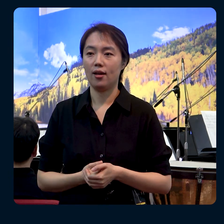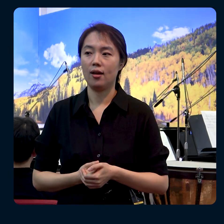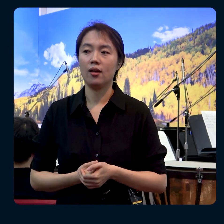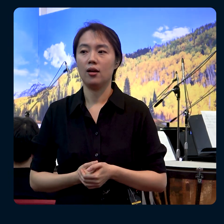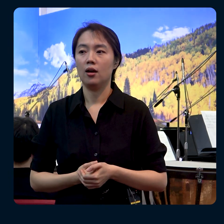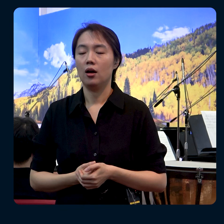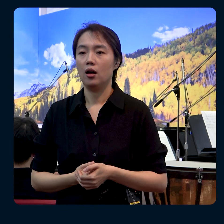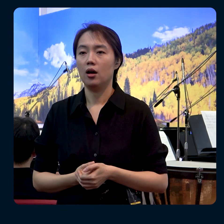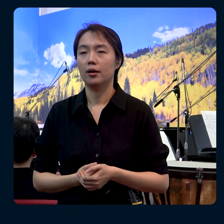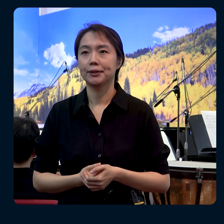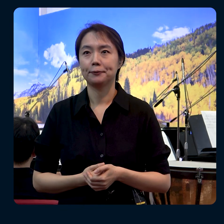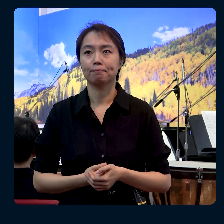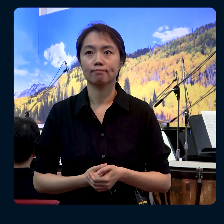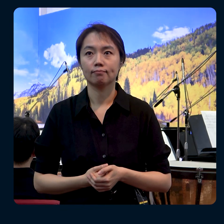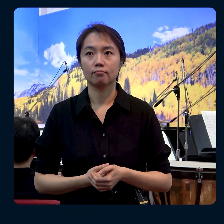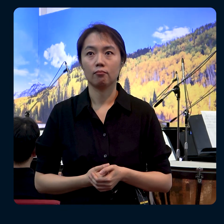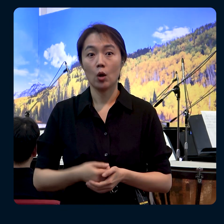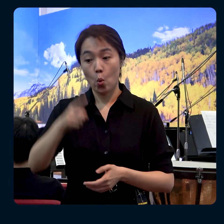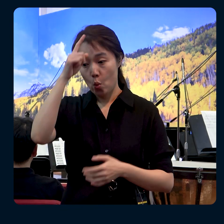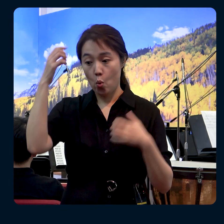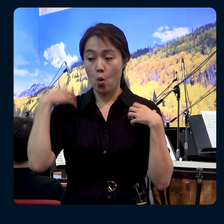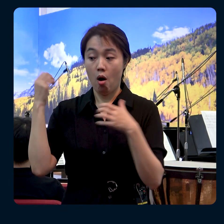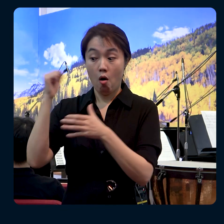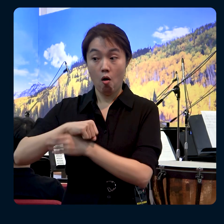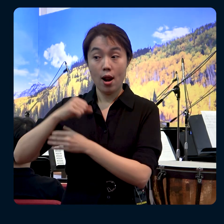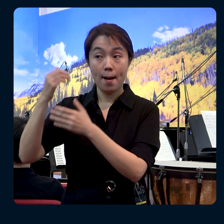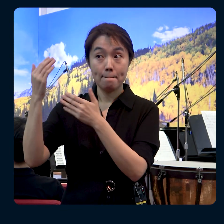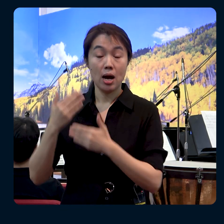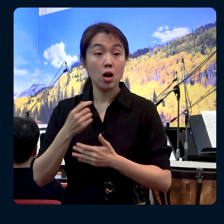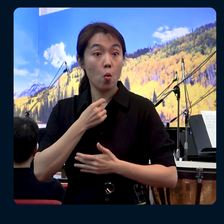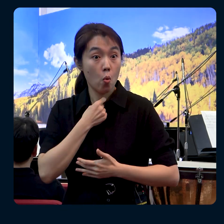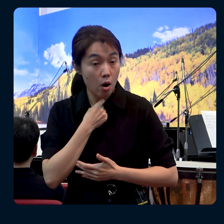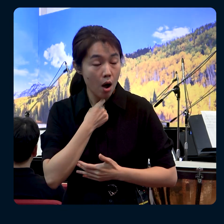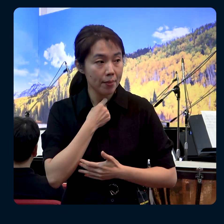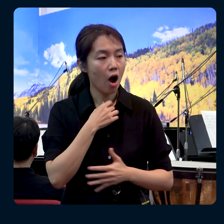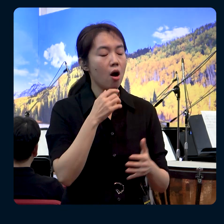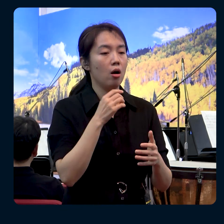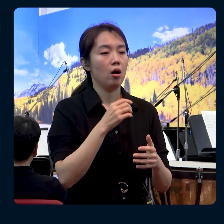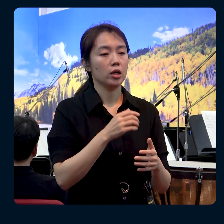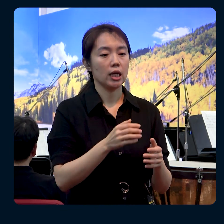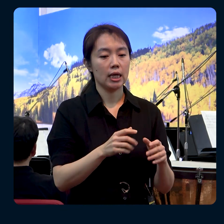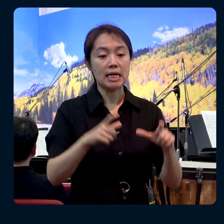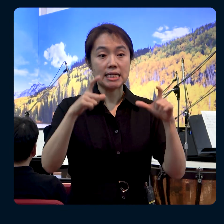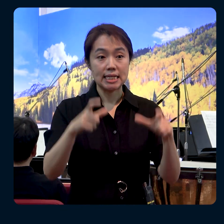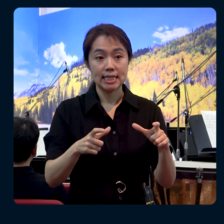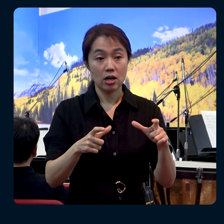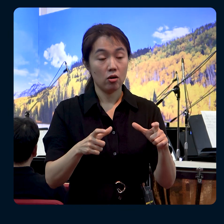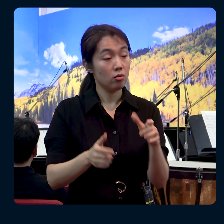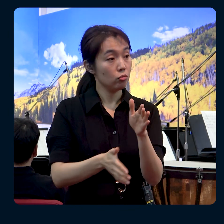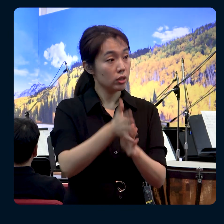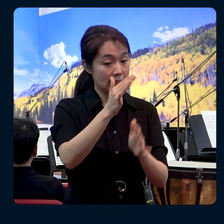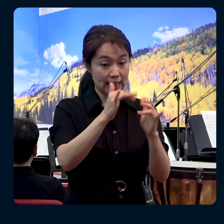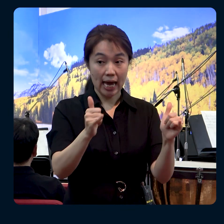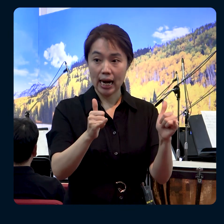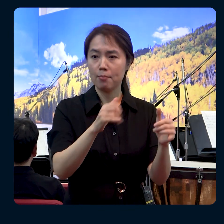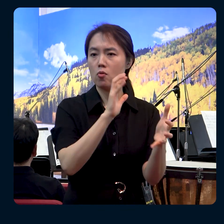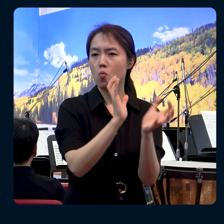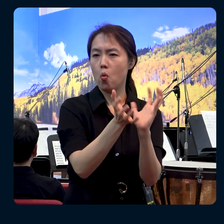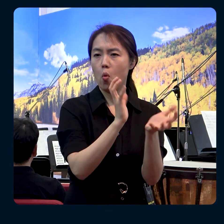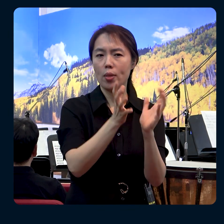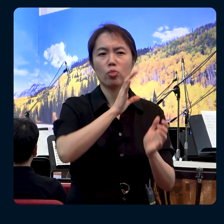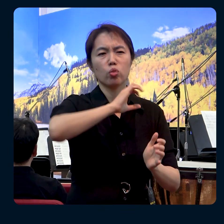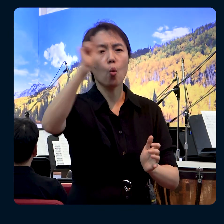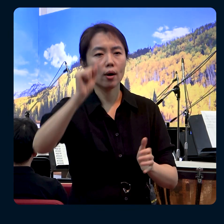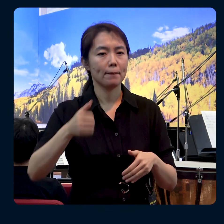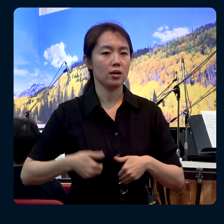허가를 받아야 돼요. 그런데 그 조건부 사용 허가를 받으려면 뭘 통과해야 되느냐? 주민공청회를 통과해야 됩니다. 이게